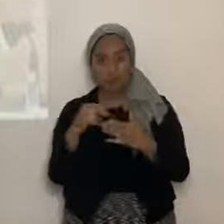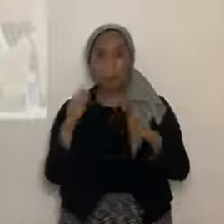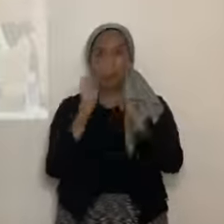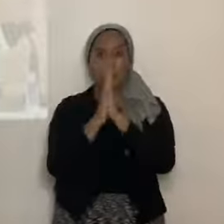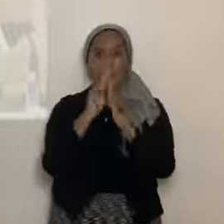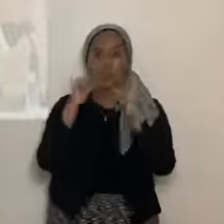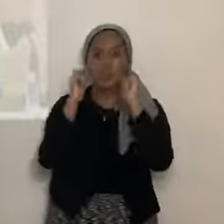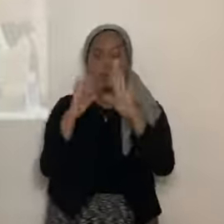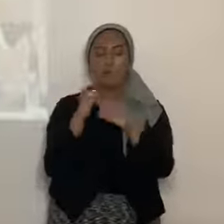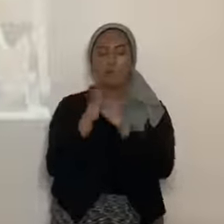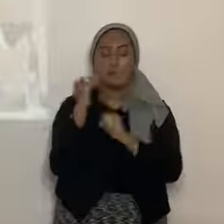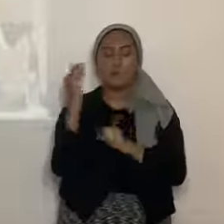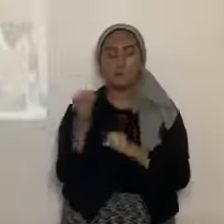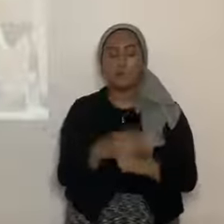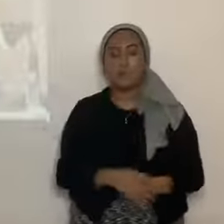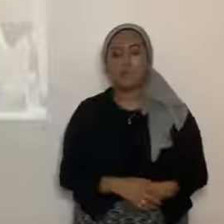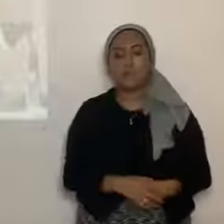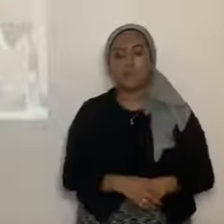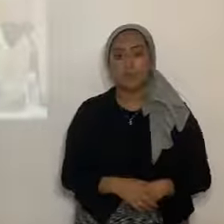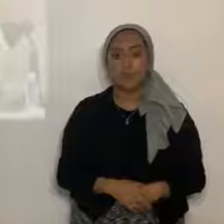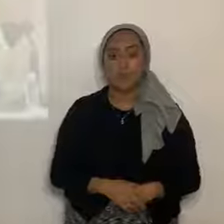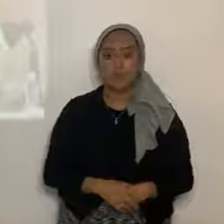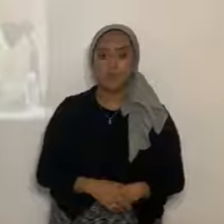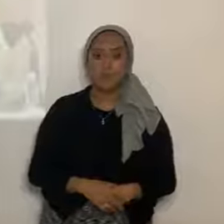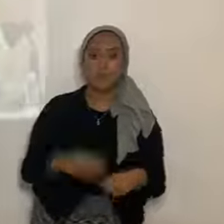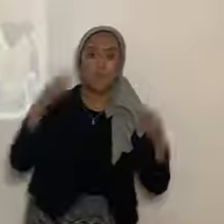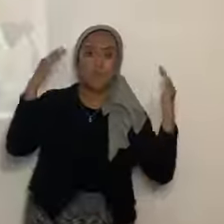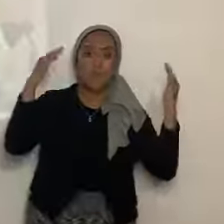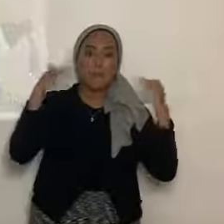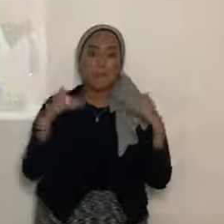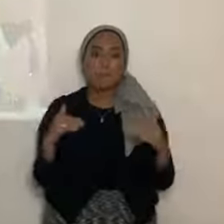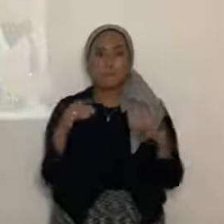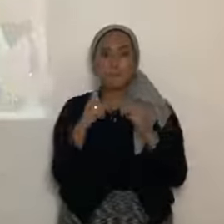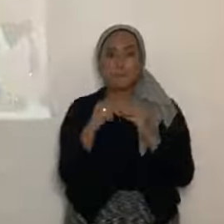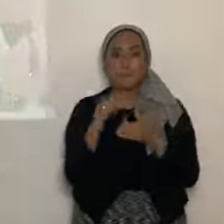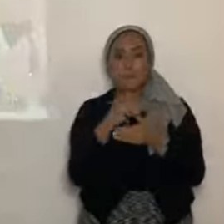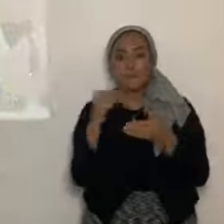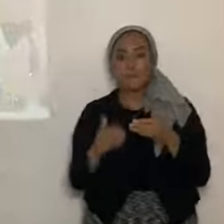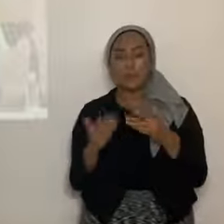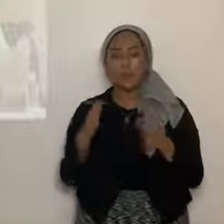y su protección. Punto siguiente y último, con esto voy terminando.